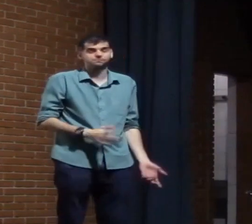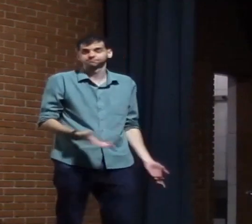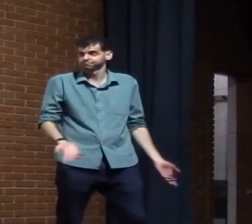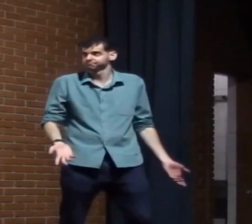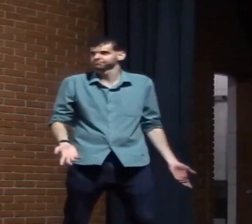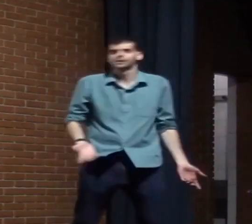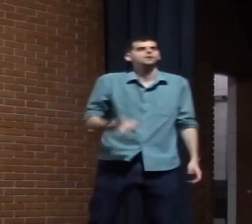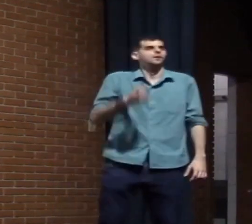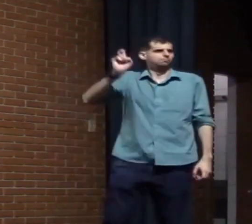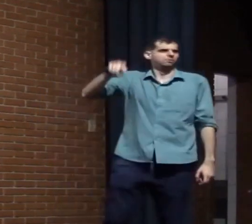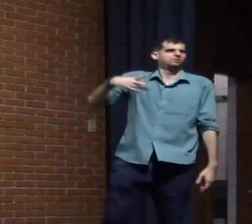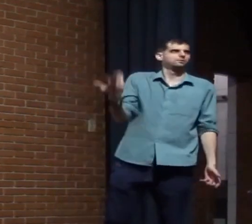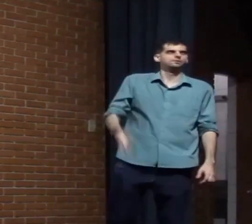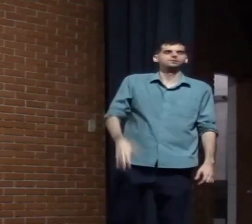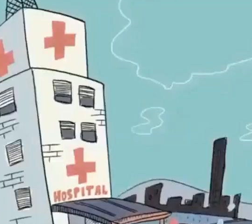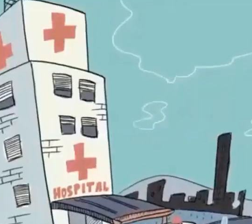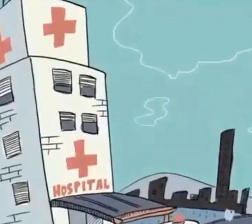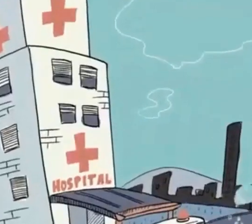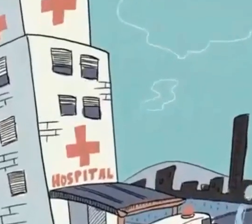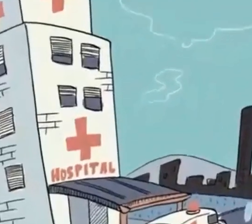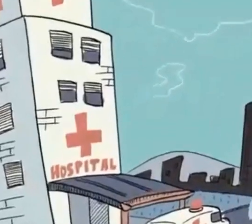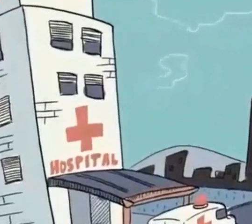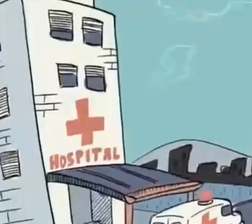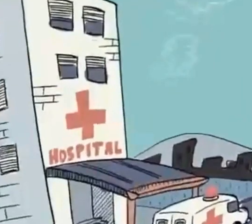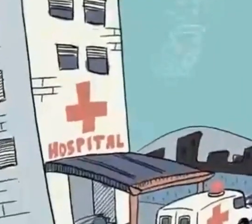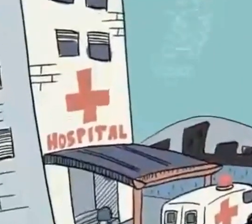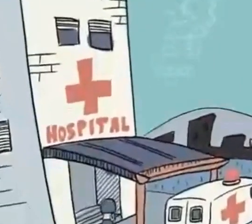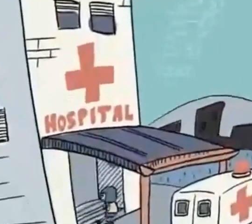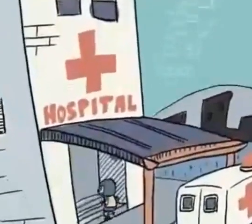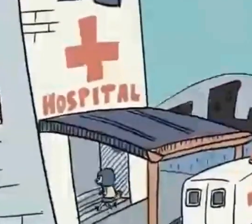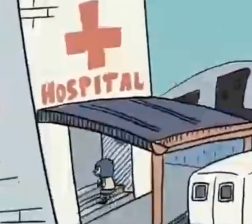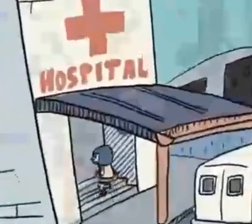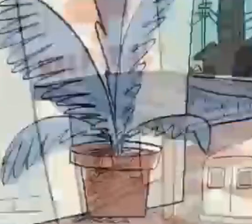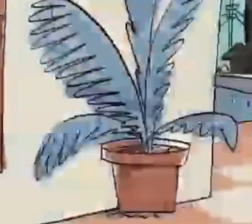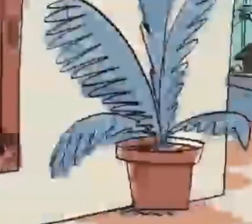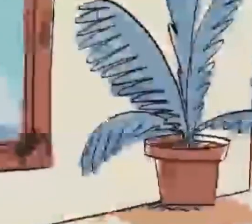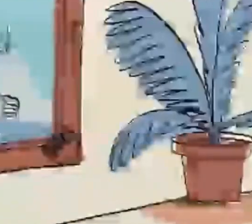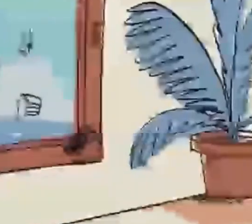isso.